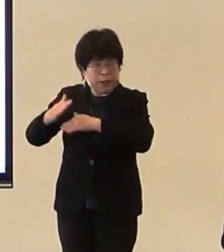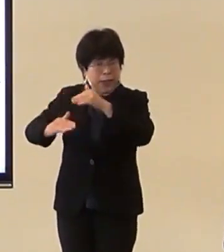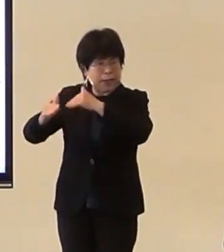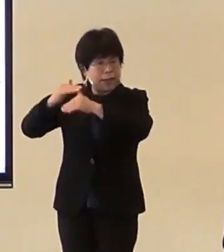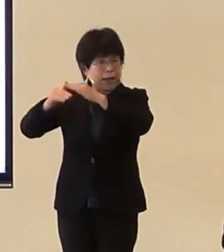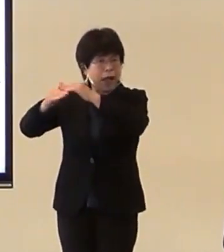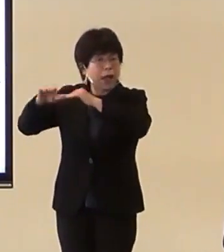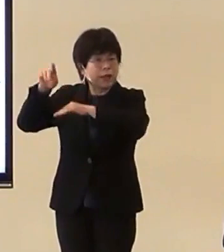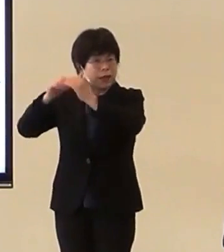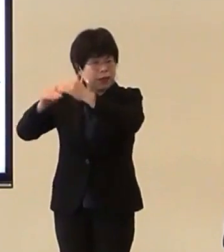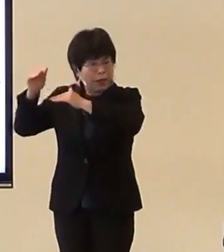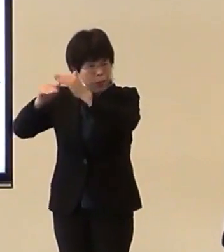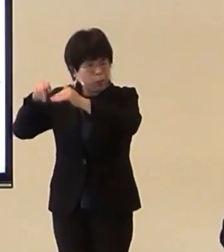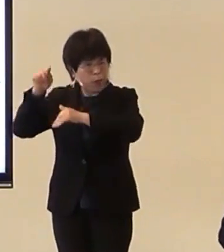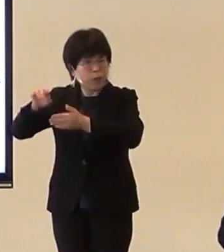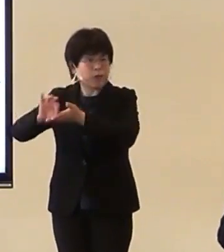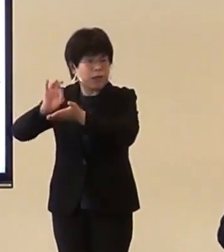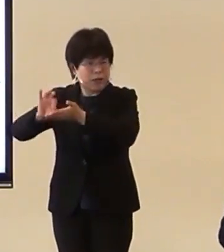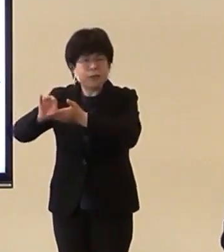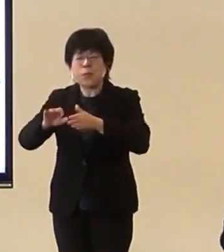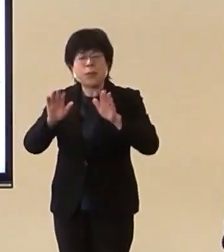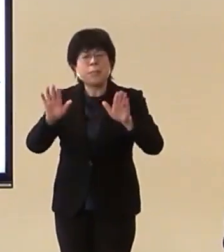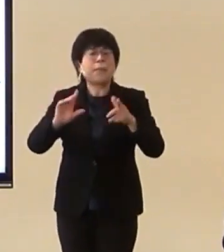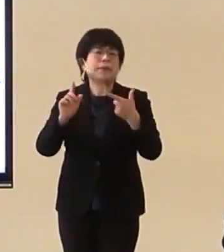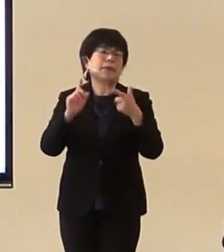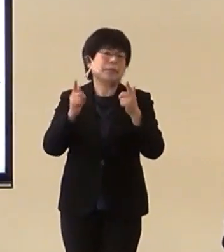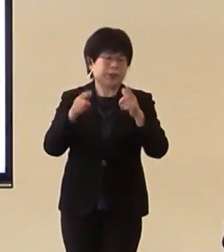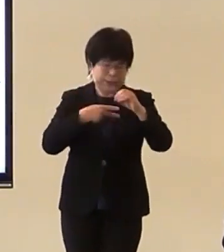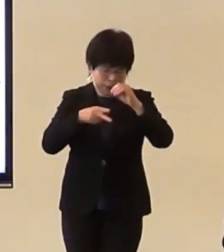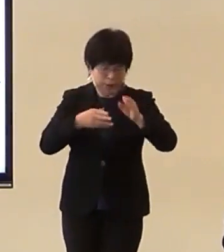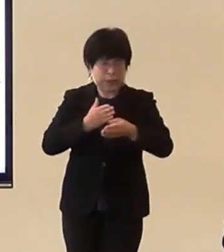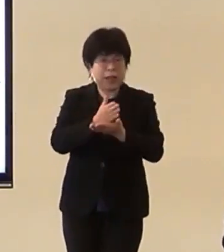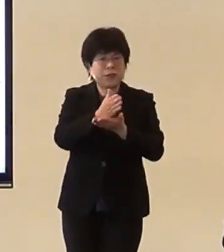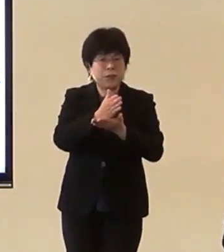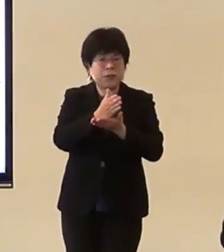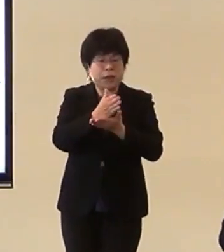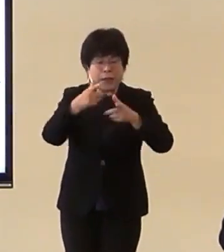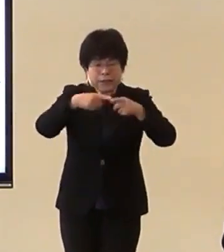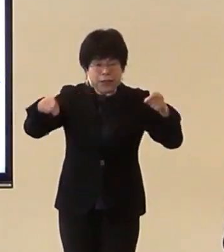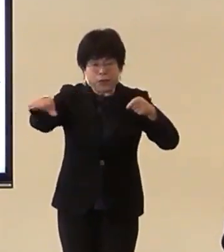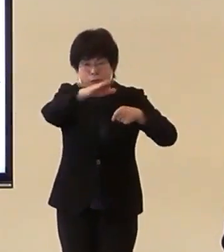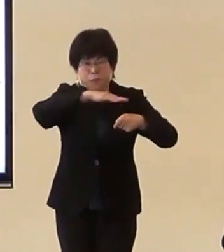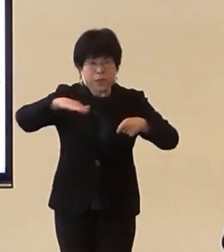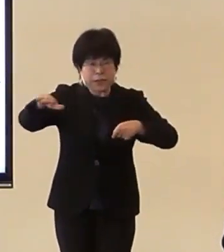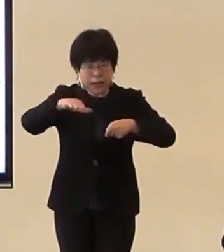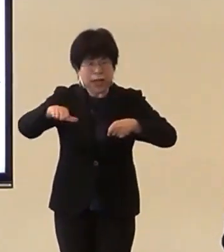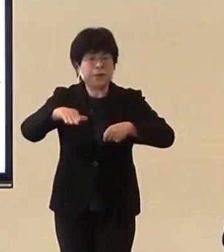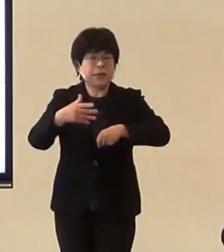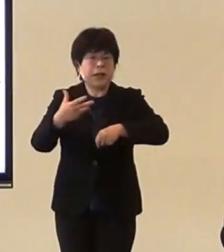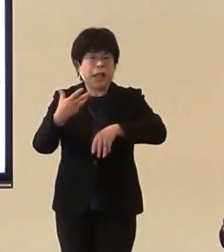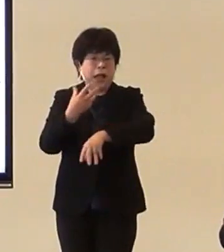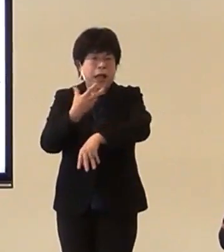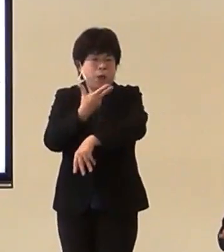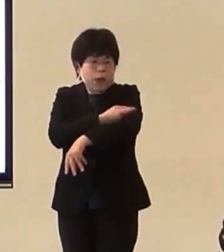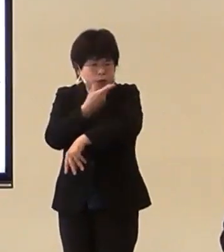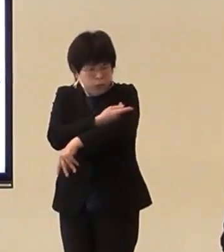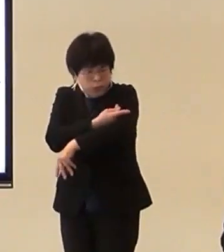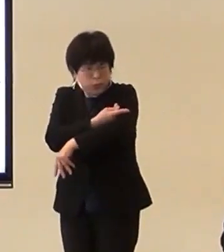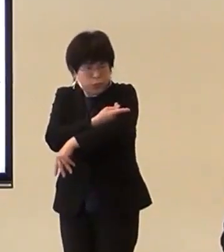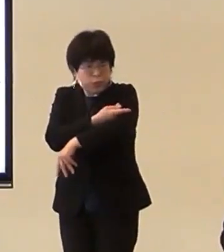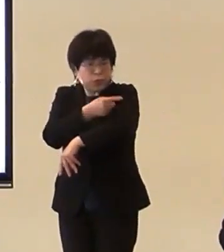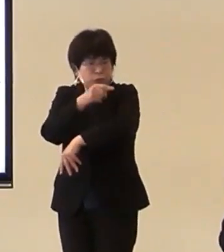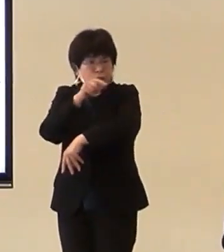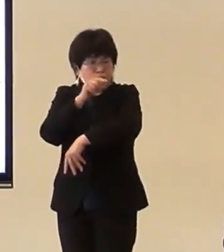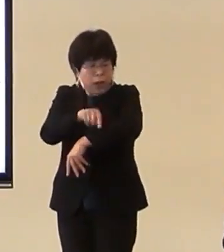クチンを全国民がいっぺんに打つんですよ。パンデミックですよ。このことを理解してますか